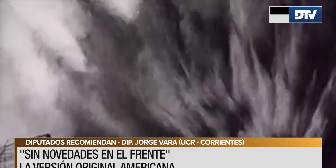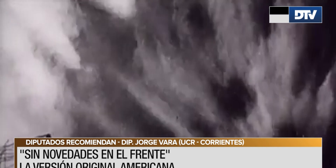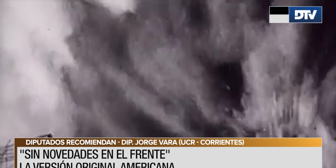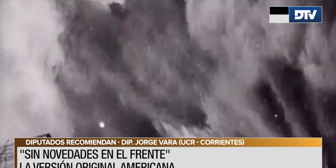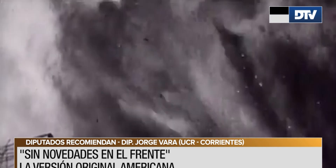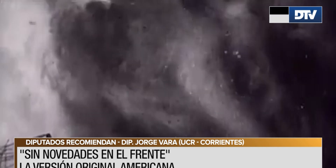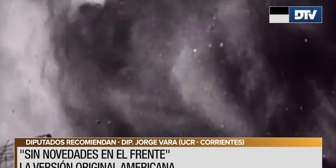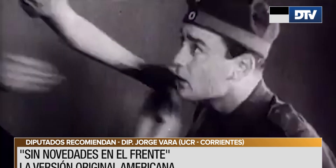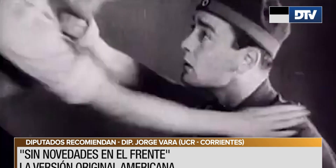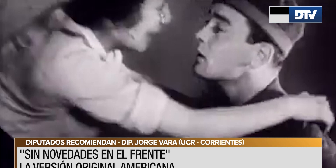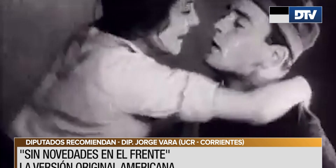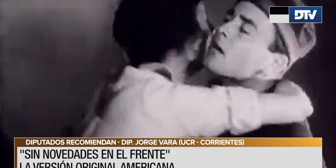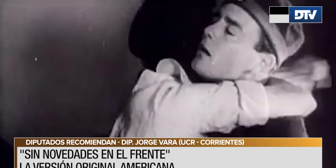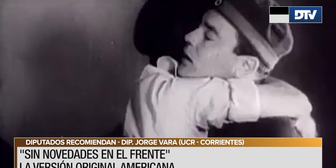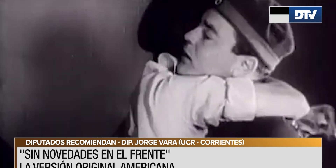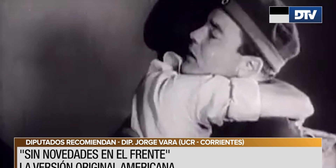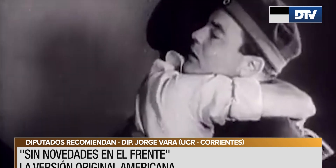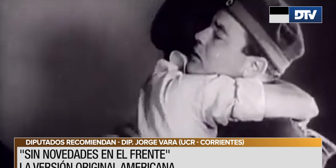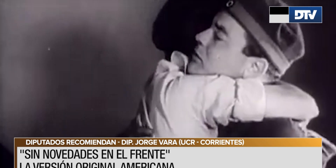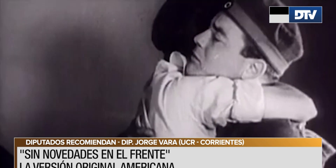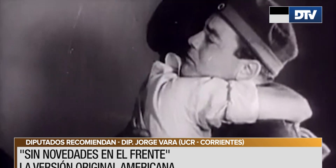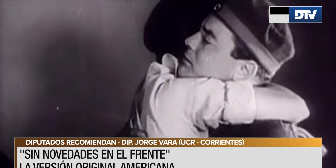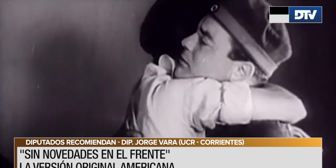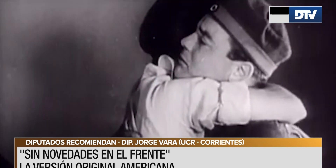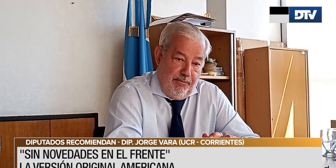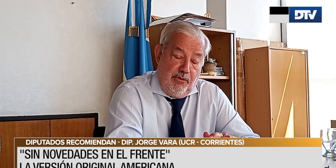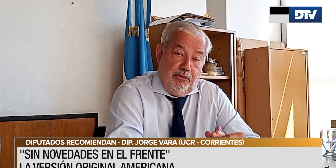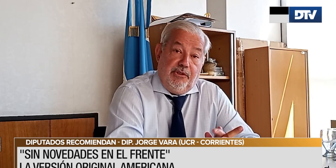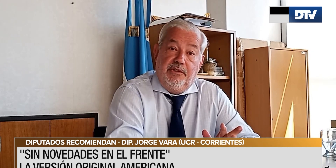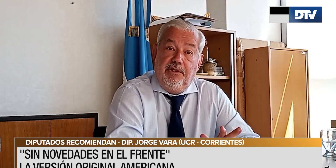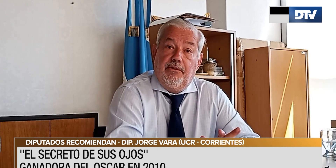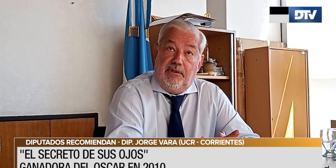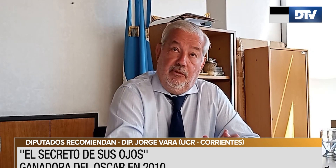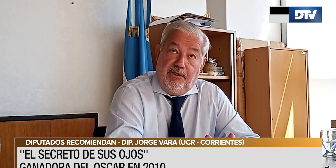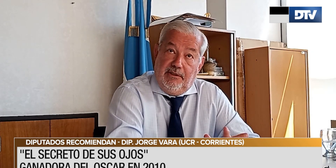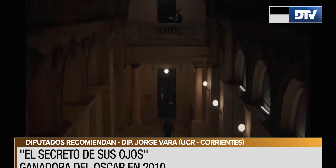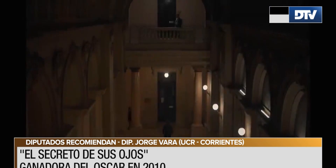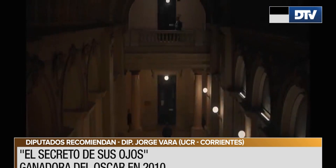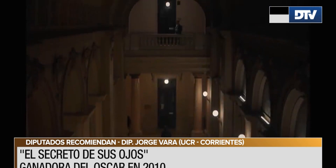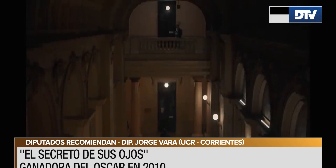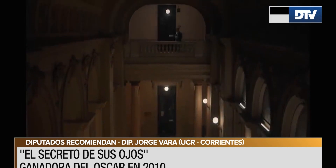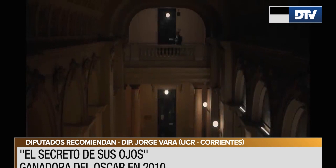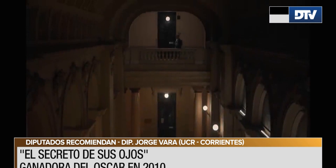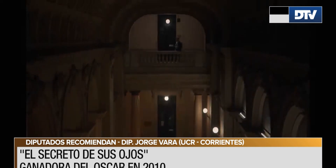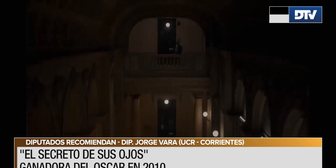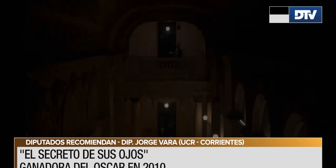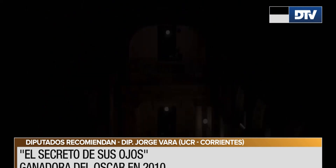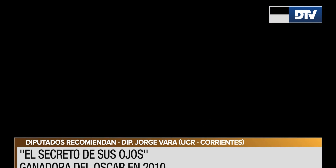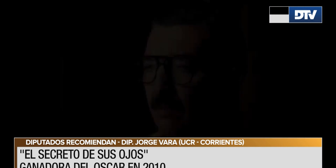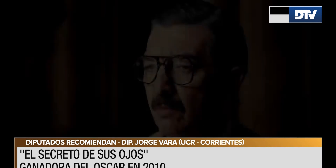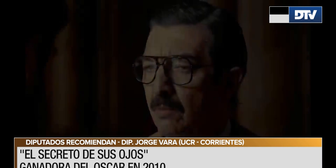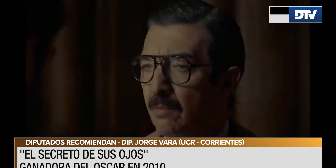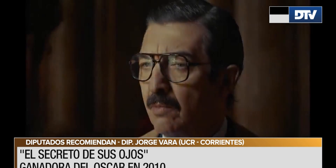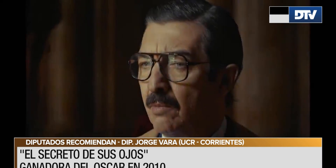antibelicista, fundamentalmente, de las crueldades de las guerras. 1985, que está nominada también, me parece que es una